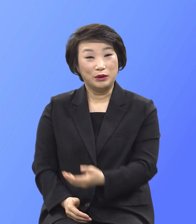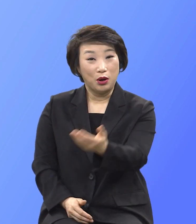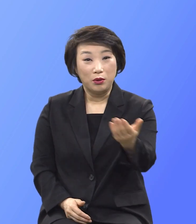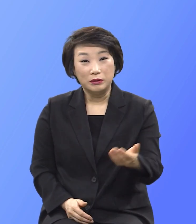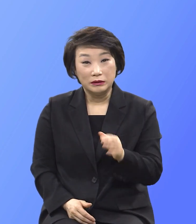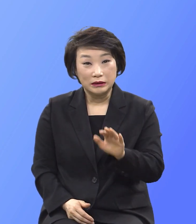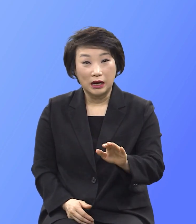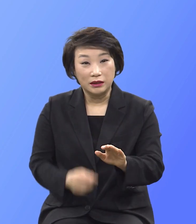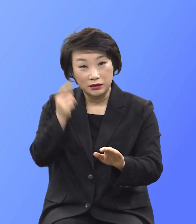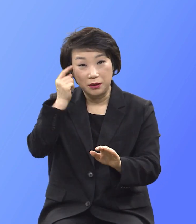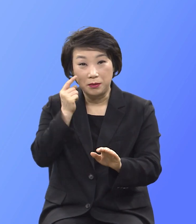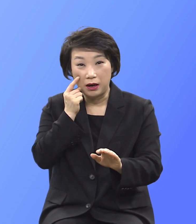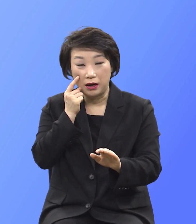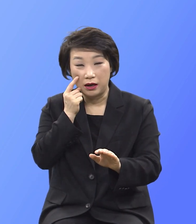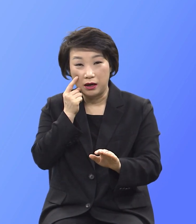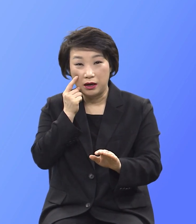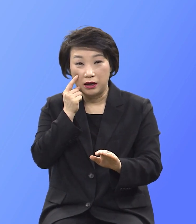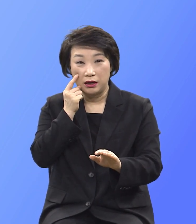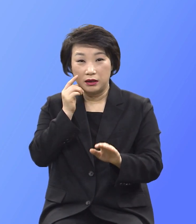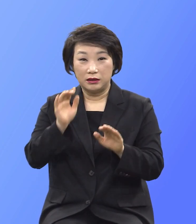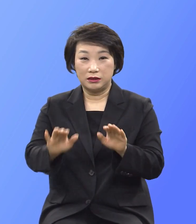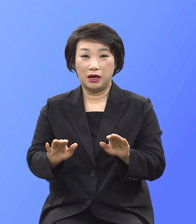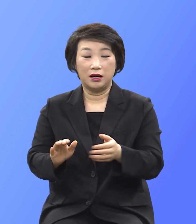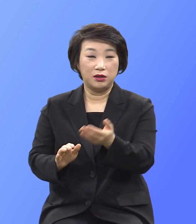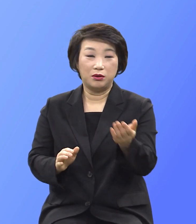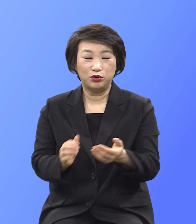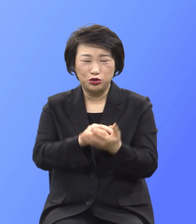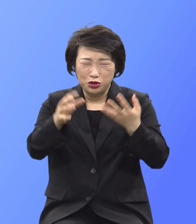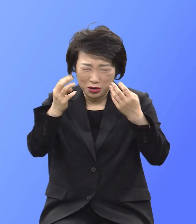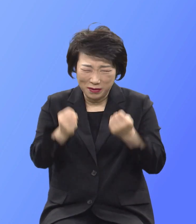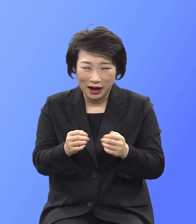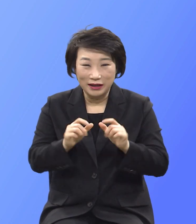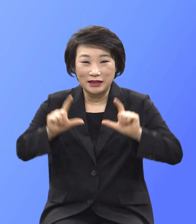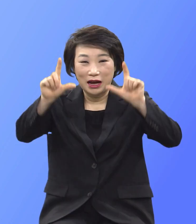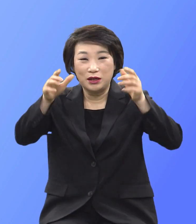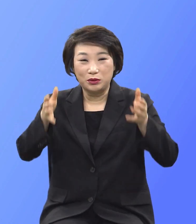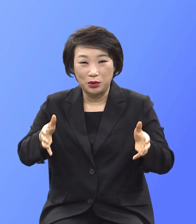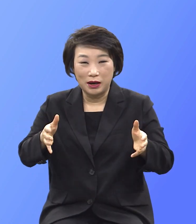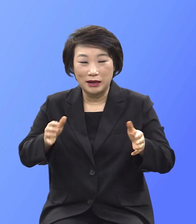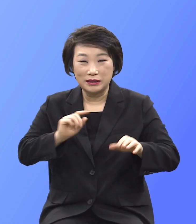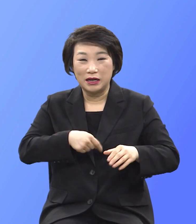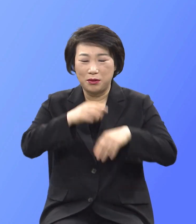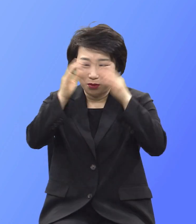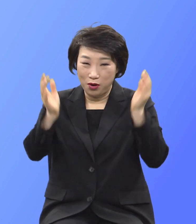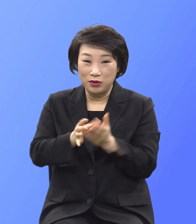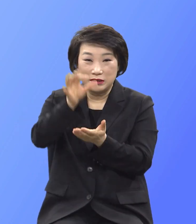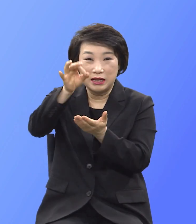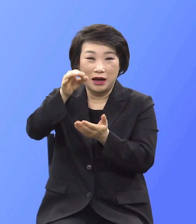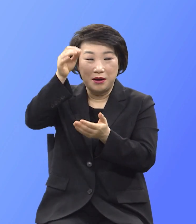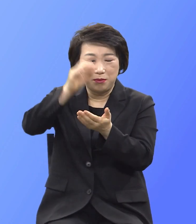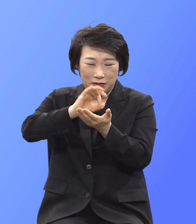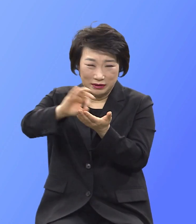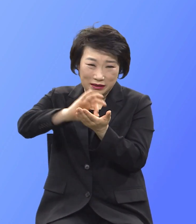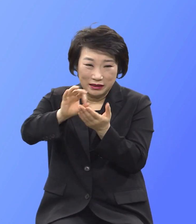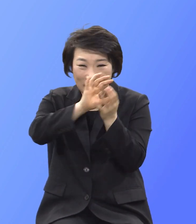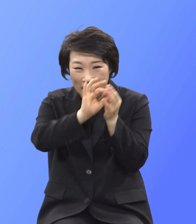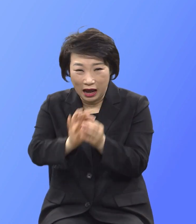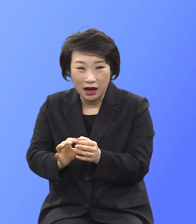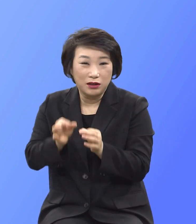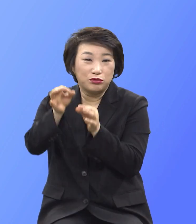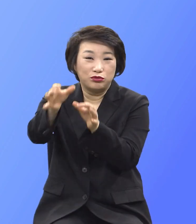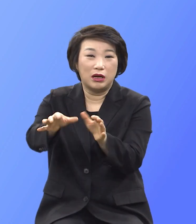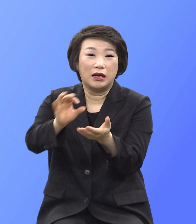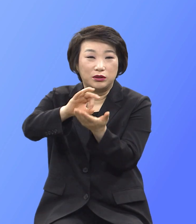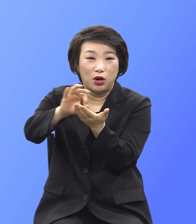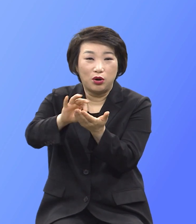여러분 보세요. 그 많은 수많은 날 동안 자기 전 재산을 다